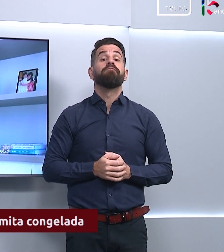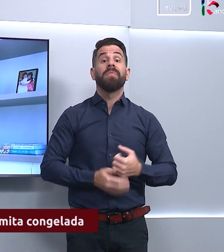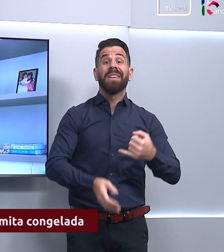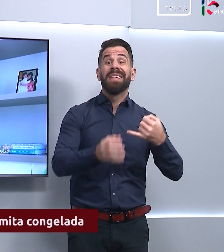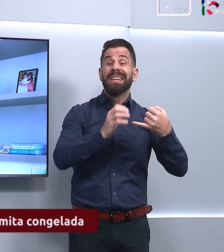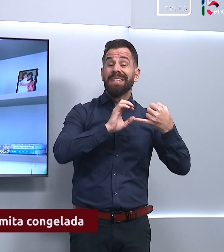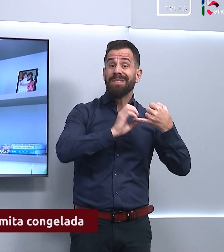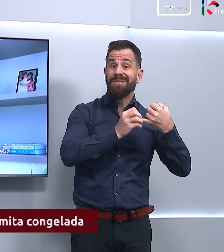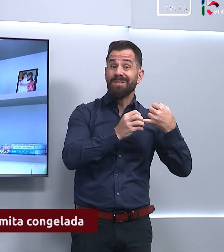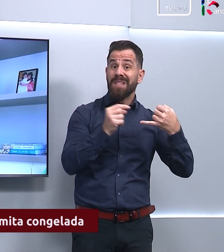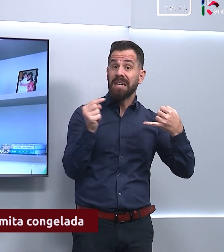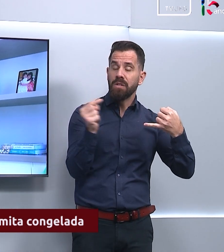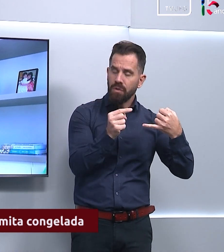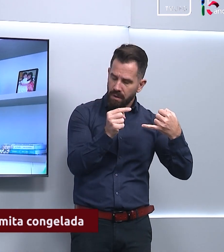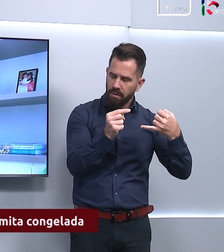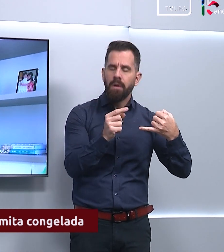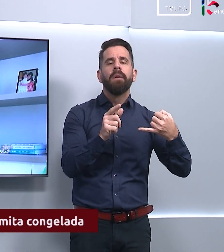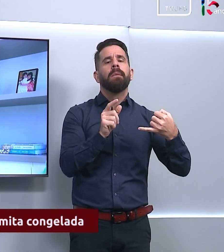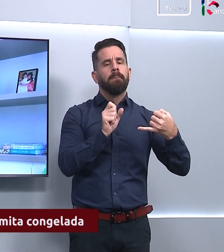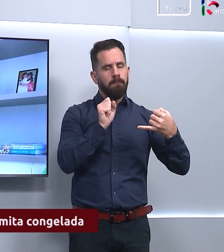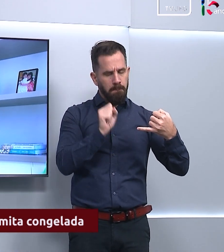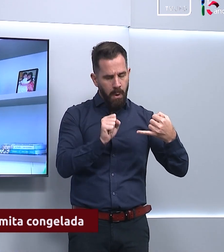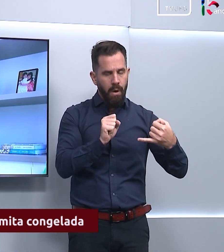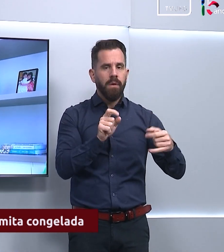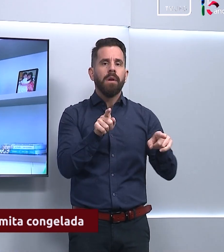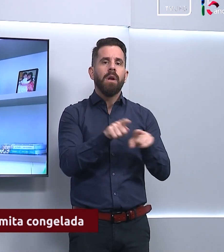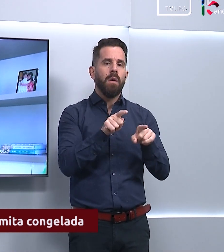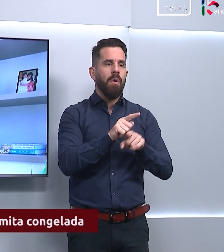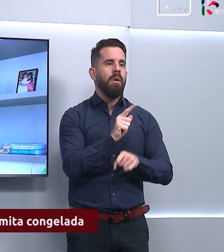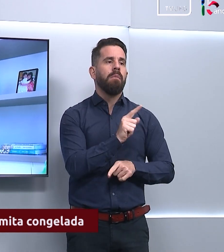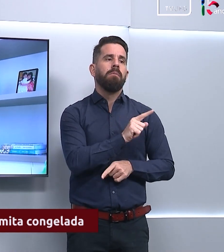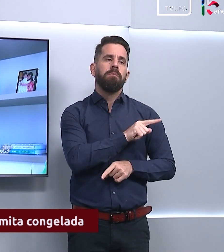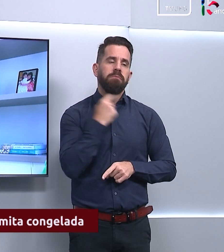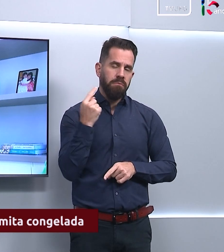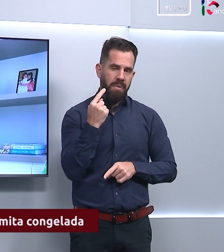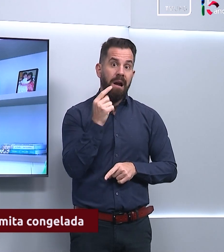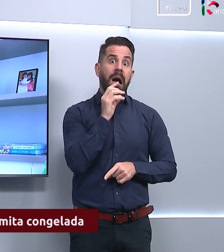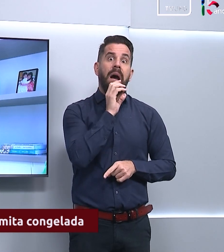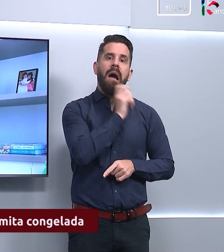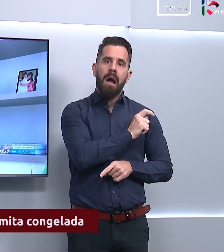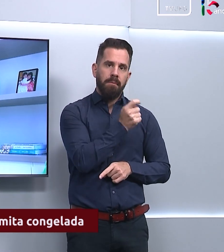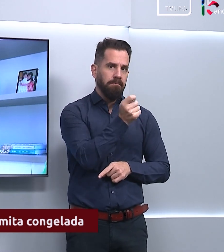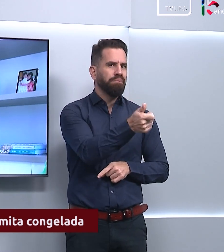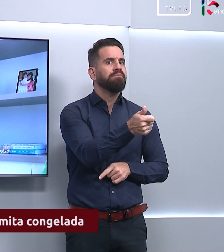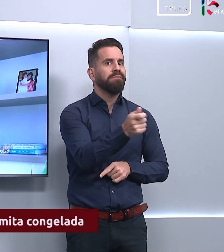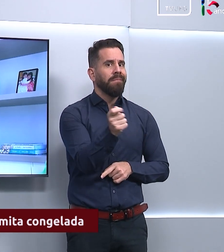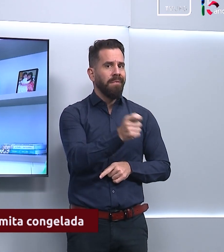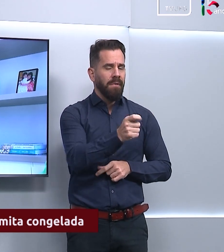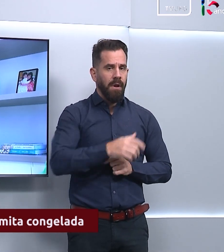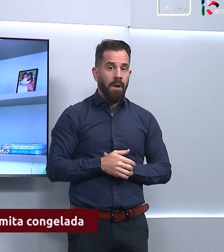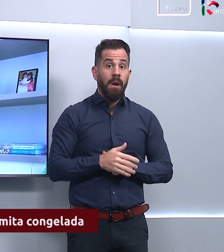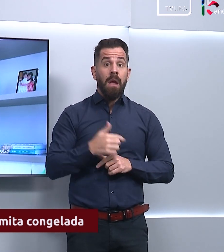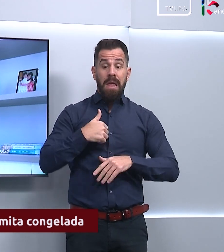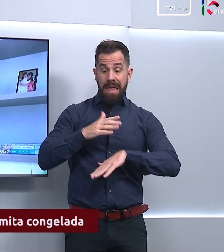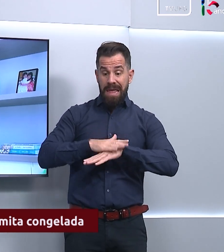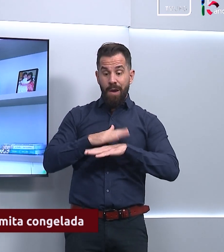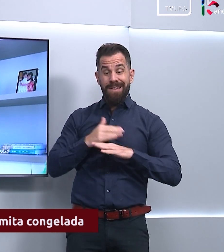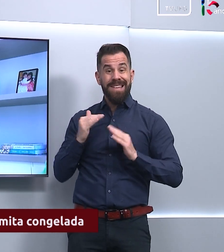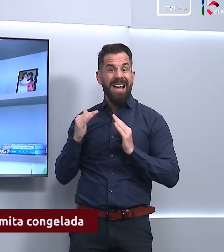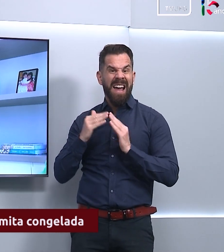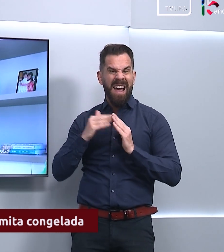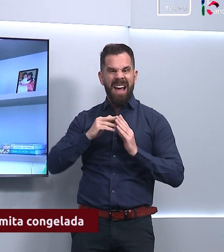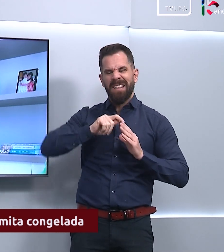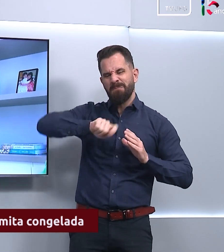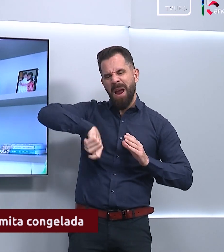ele é um alimento que ele pode se perder com mais facilidade, ele pode azedar. Então, nas marmitas que a gente faz em casa, o ideal é a gente fazer